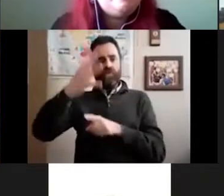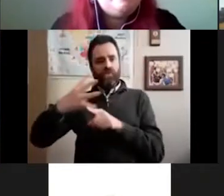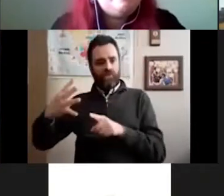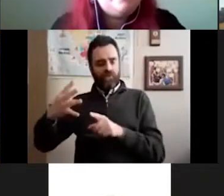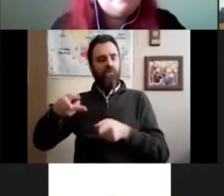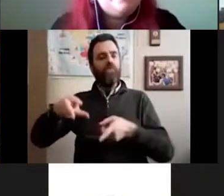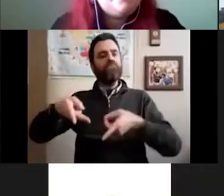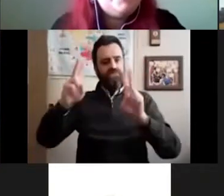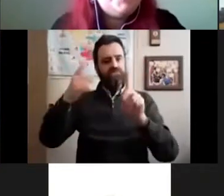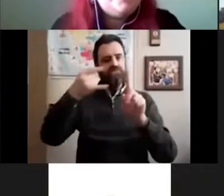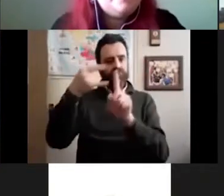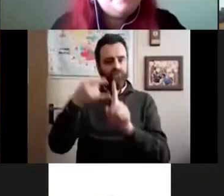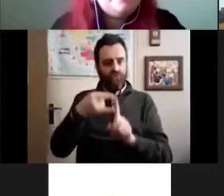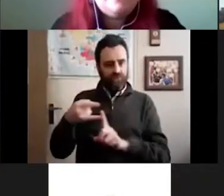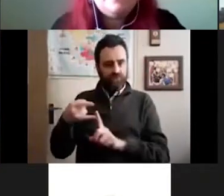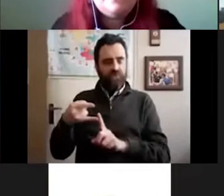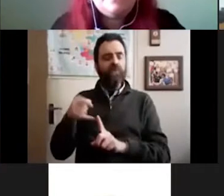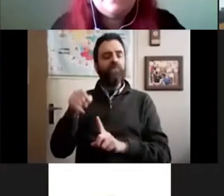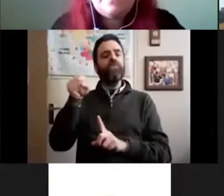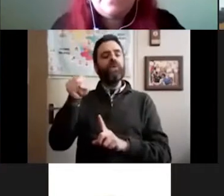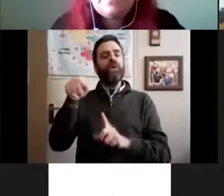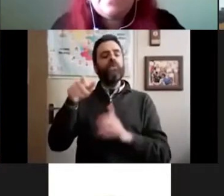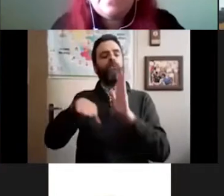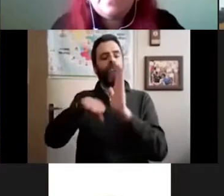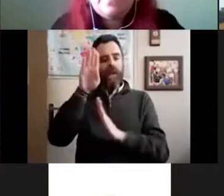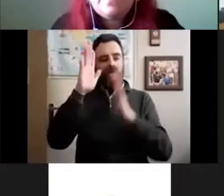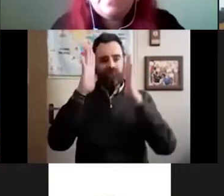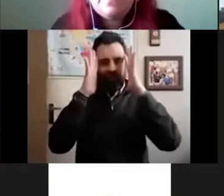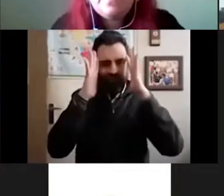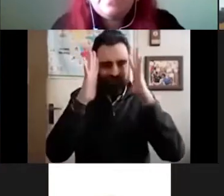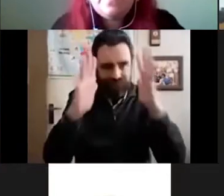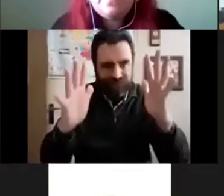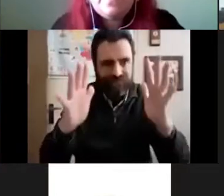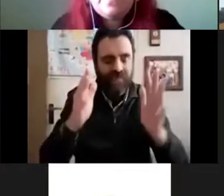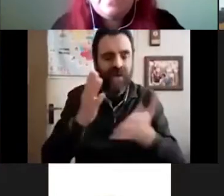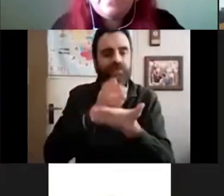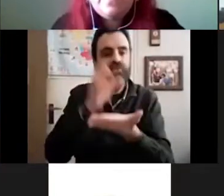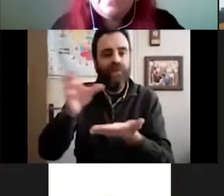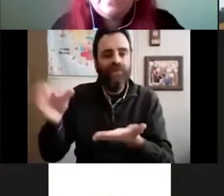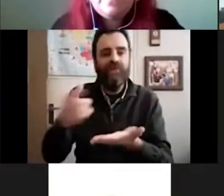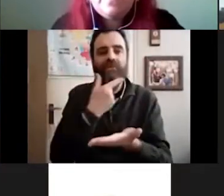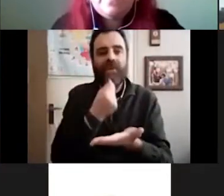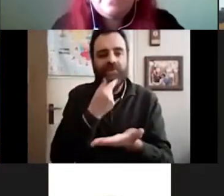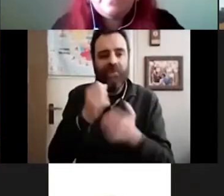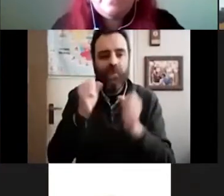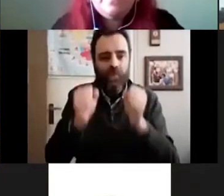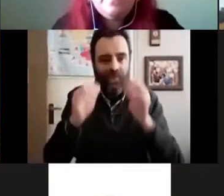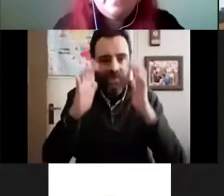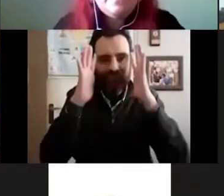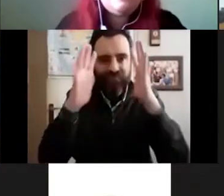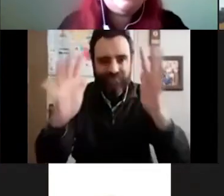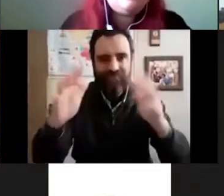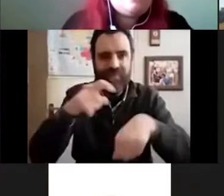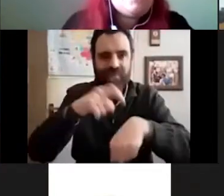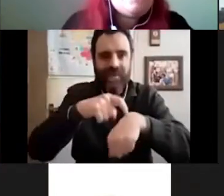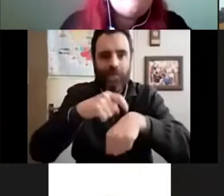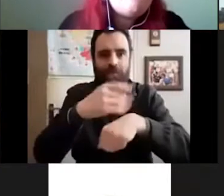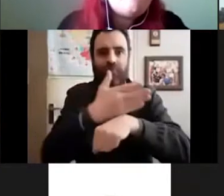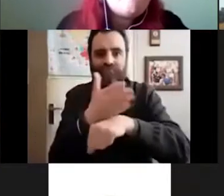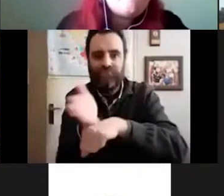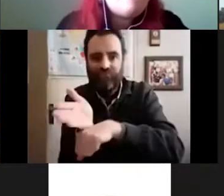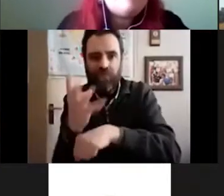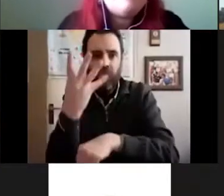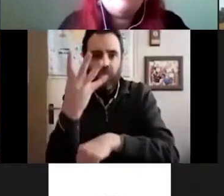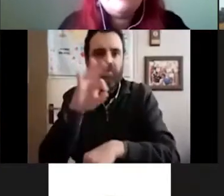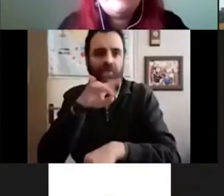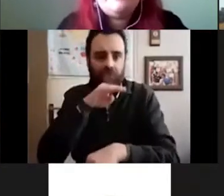de segundo básico hasta cuarto medio ya se utilizaba el Zoom porque también hay más concentración, es más